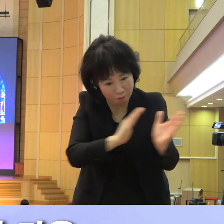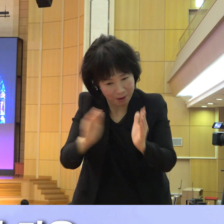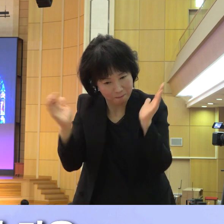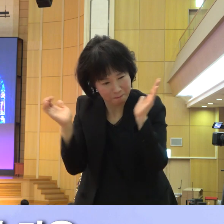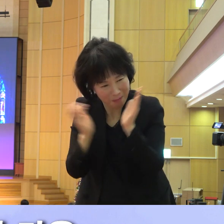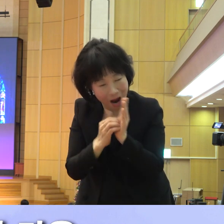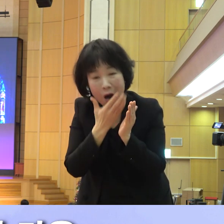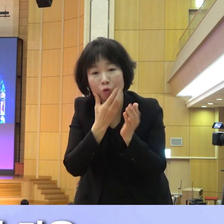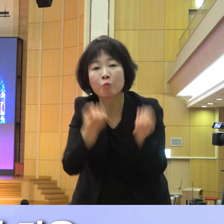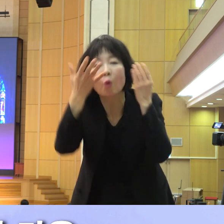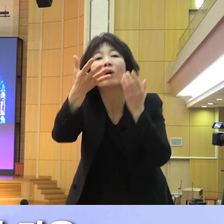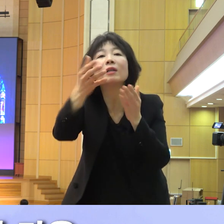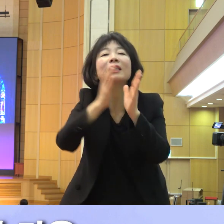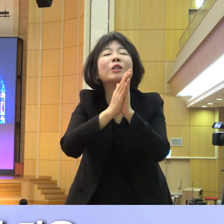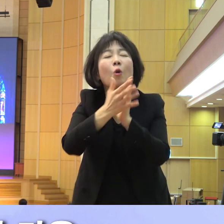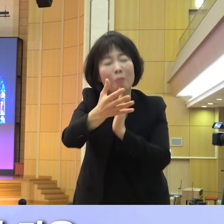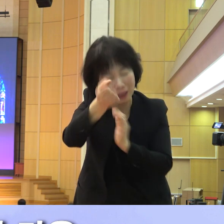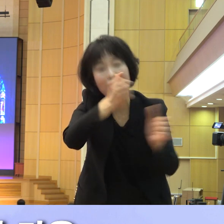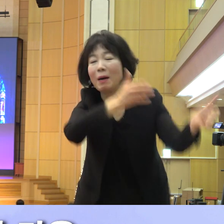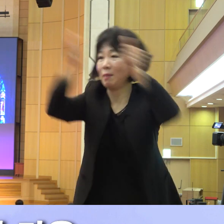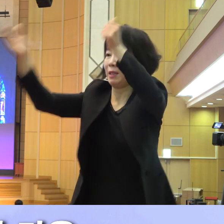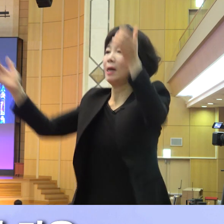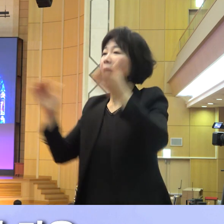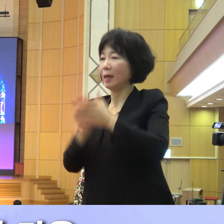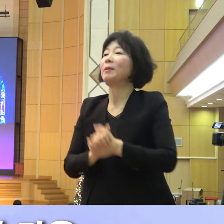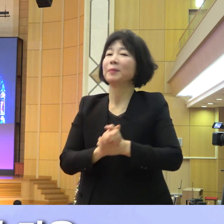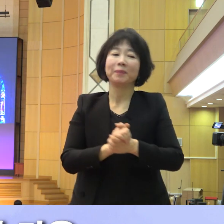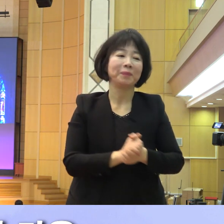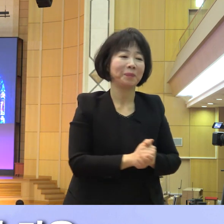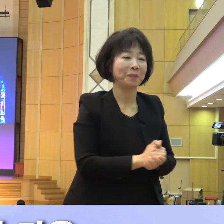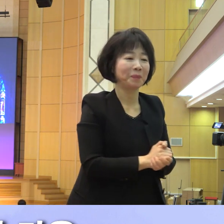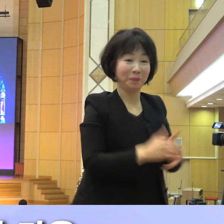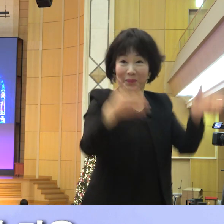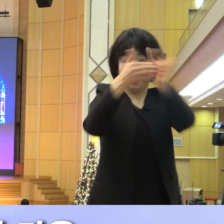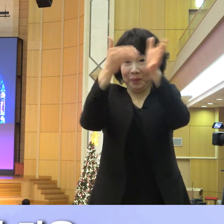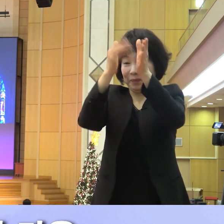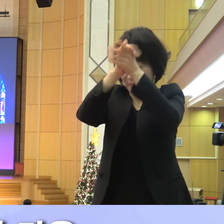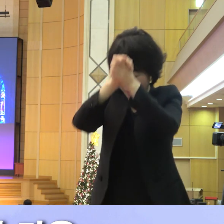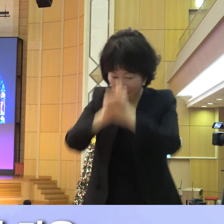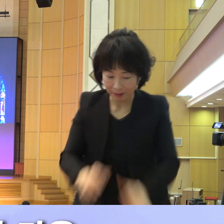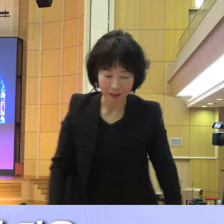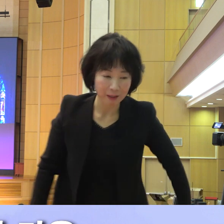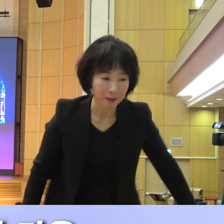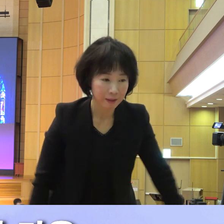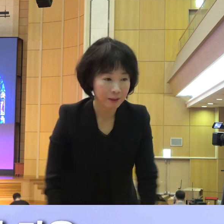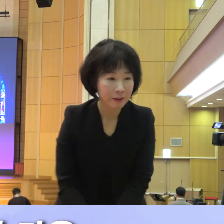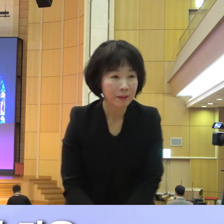받고 정말 영육할 축복한 여러분 되기를 주 이름으로 축원하는 것입니다. 기도합니다.